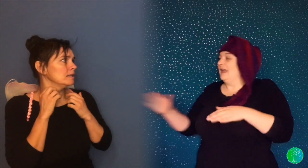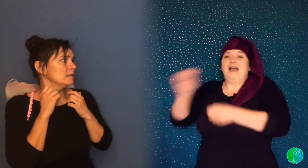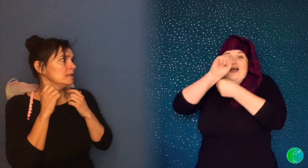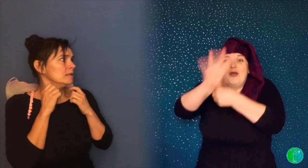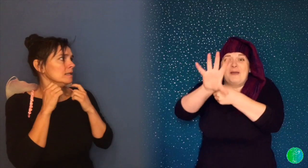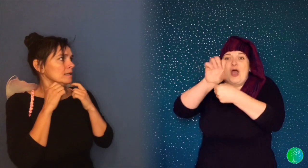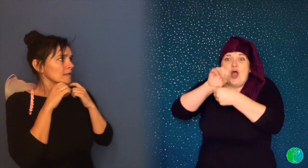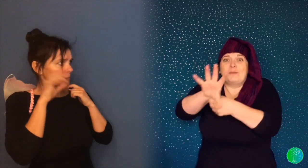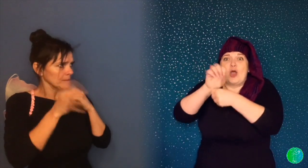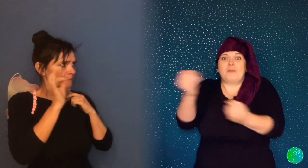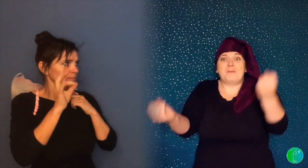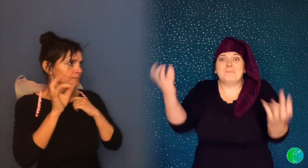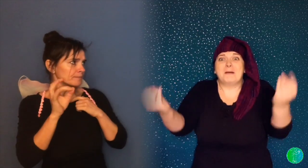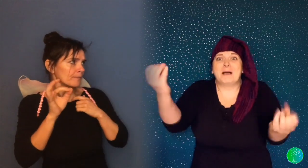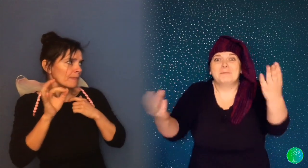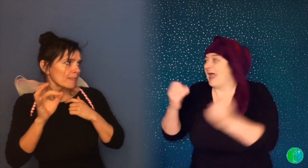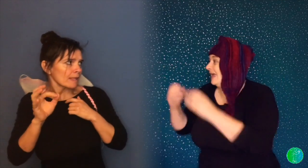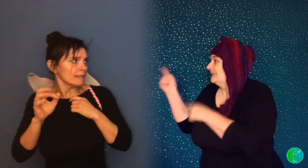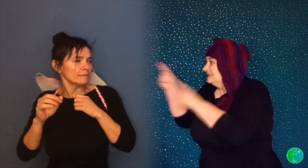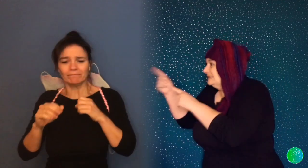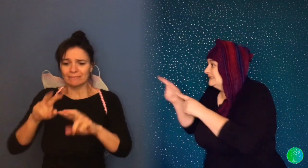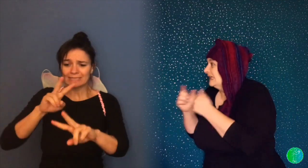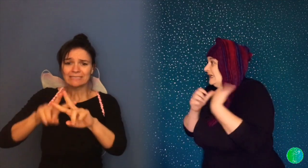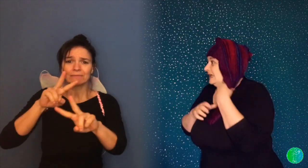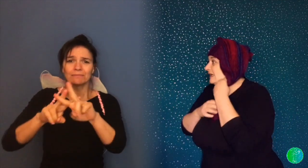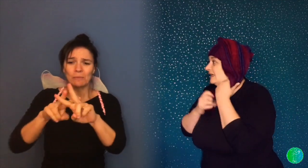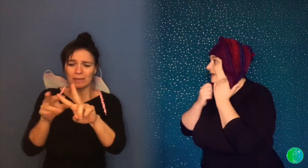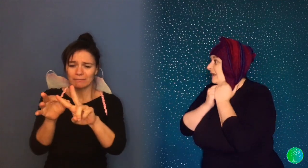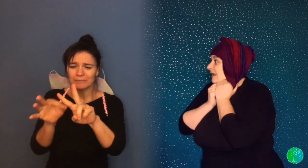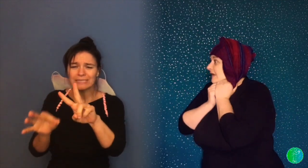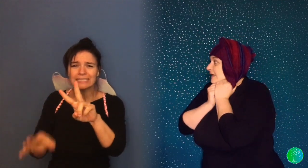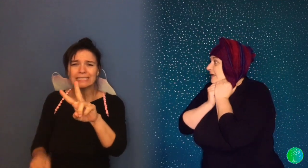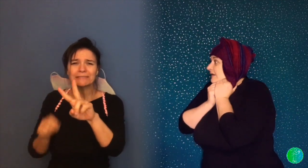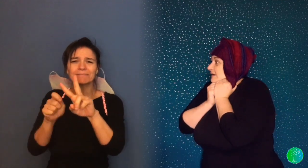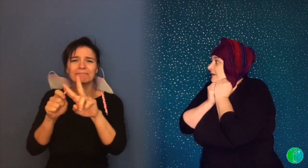La lumière, vite! Presse Gomez.